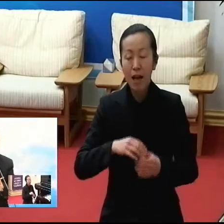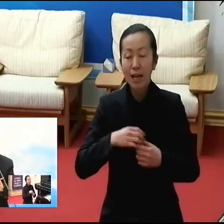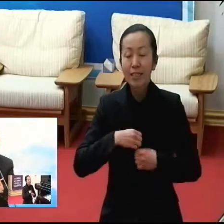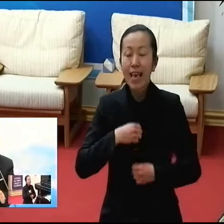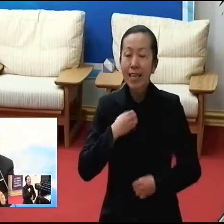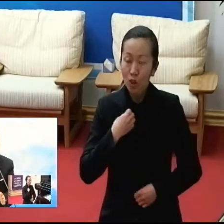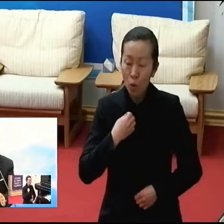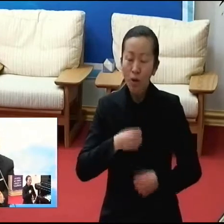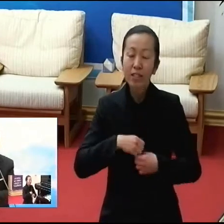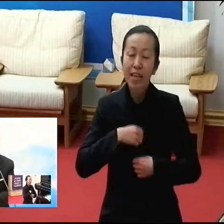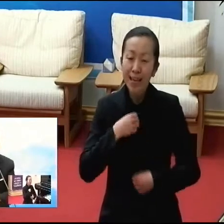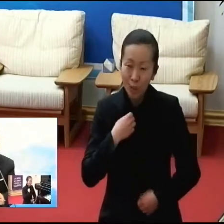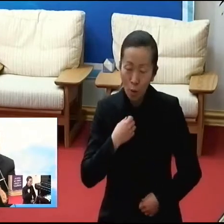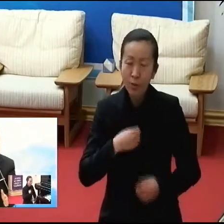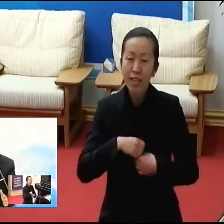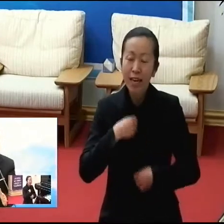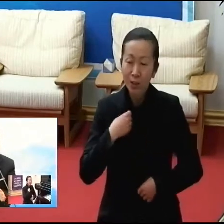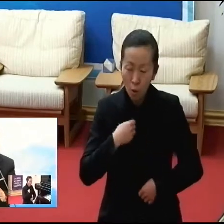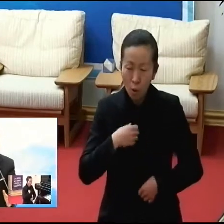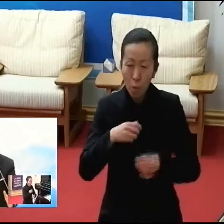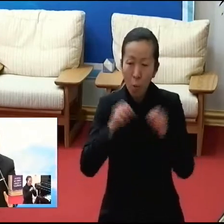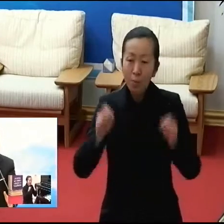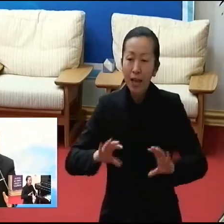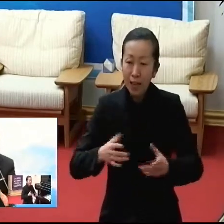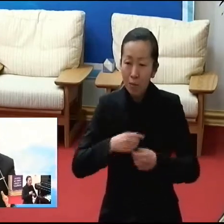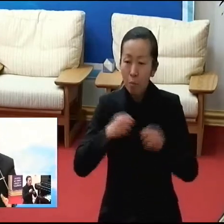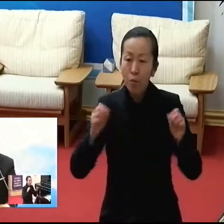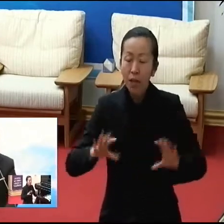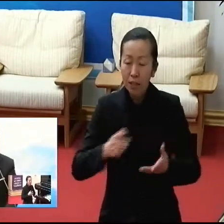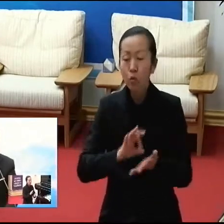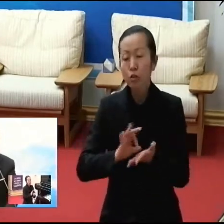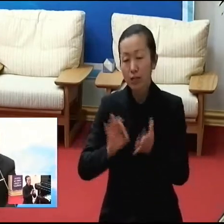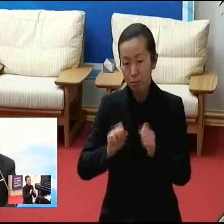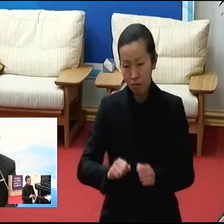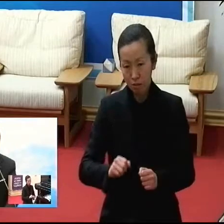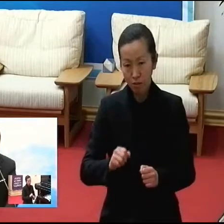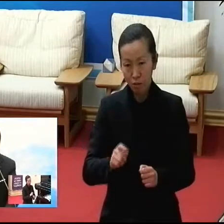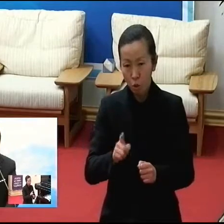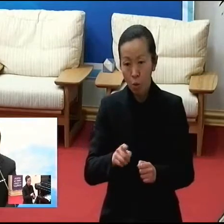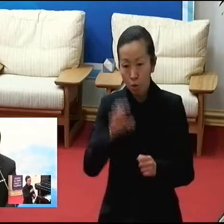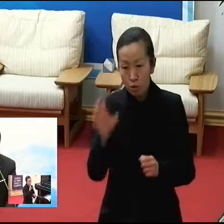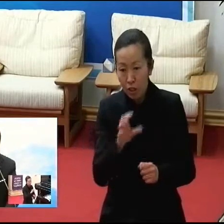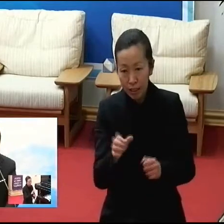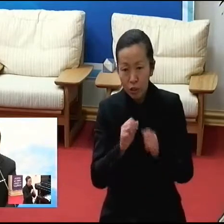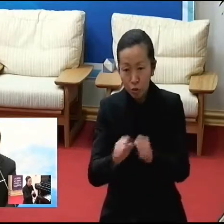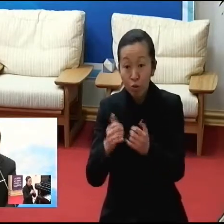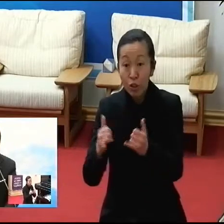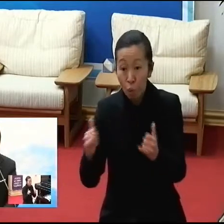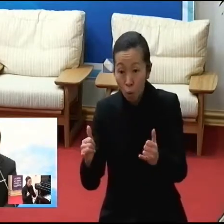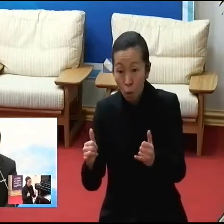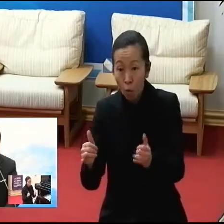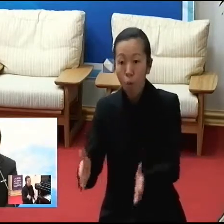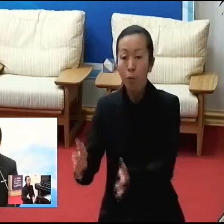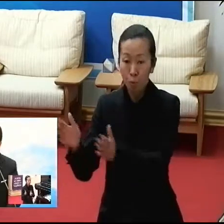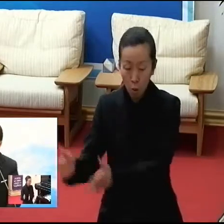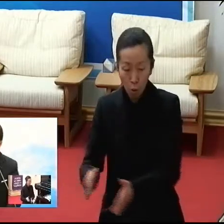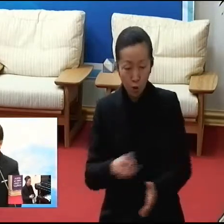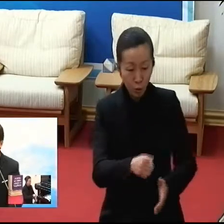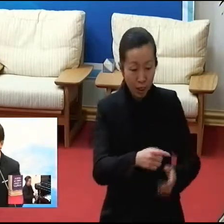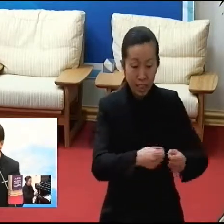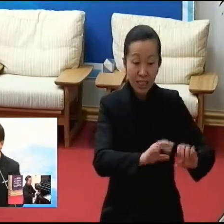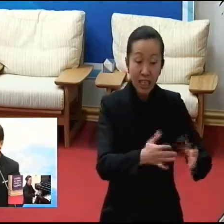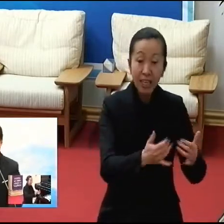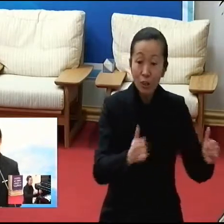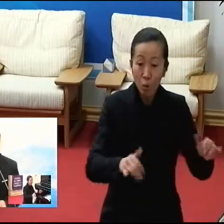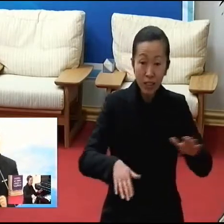근데 です。 그거를 한 사람과 안 한 사람 차이가 엄청나게 차이가 났다는 と 거예요. ころでそれをした人としてない人とおびただし